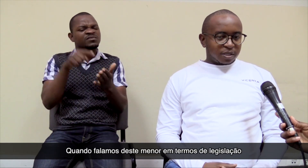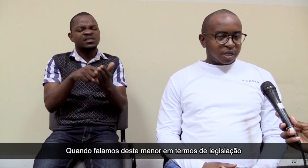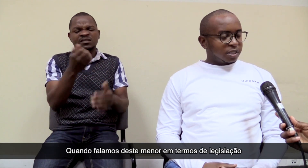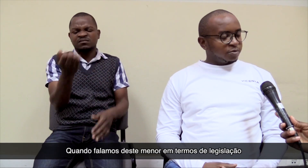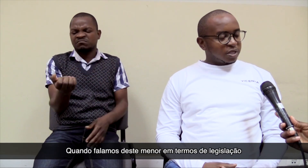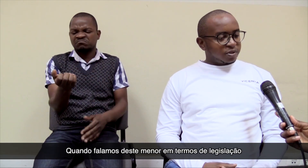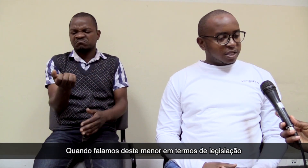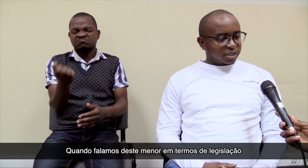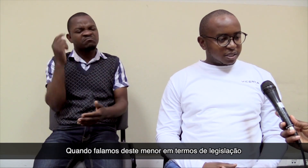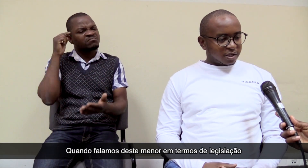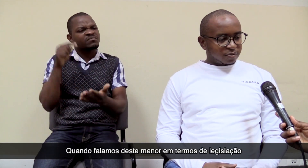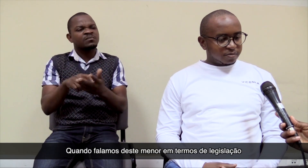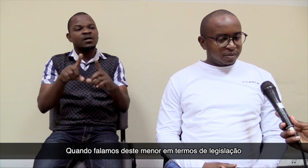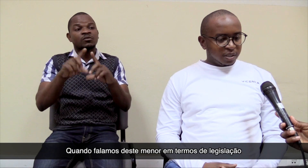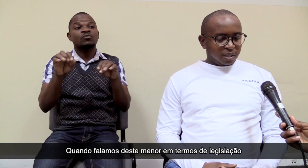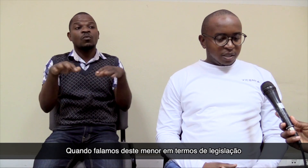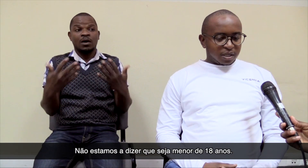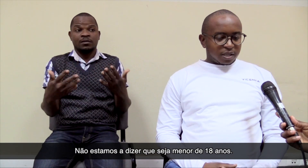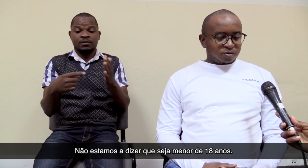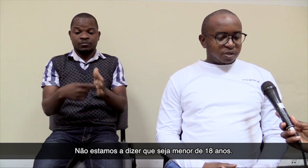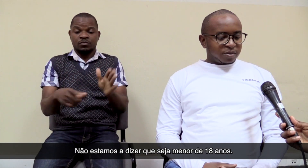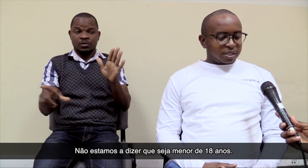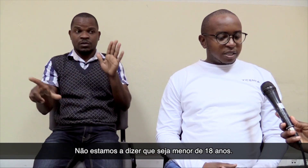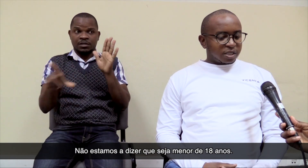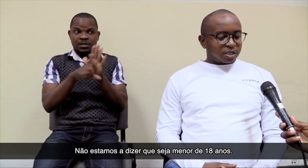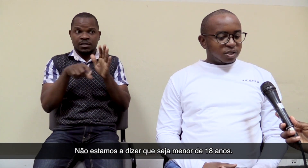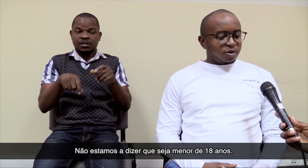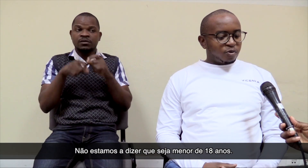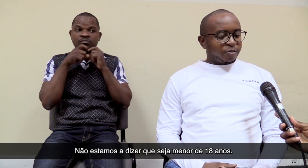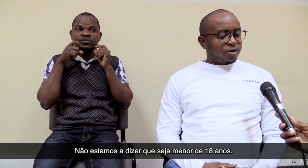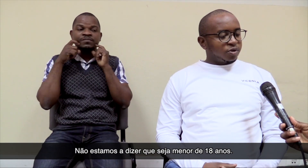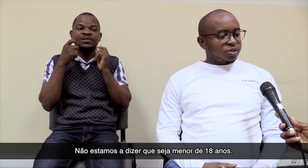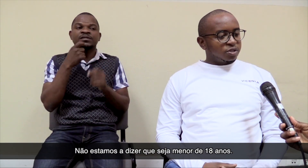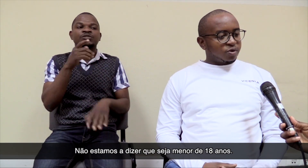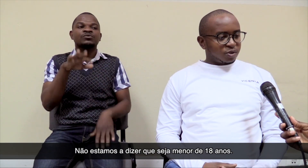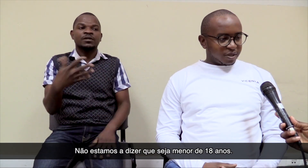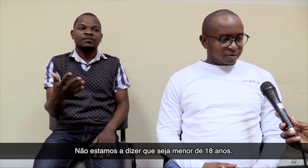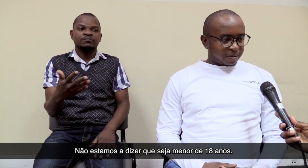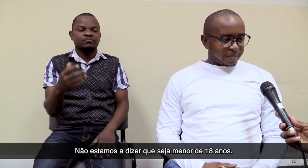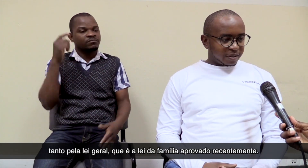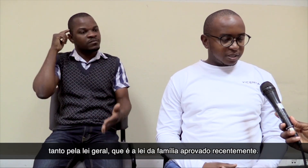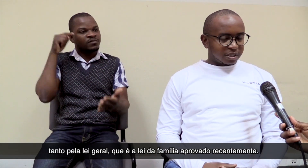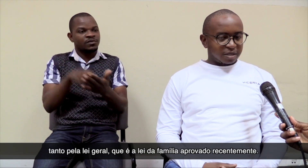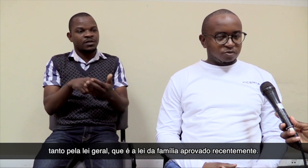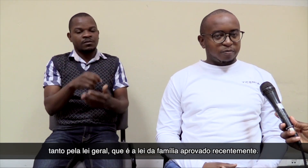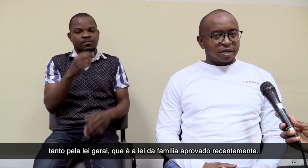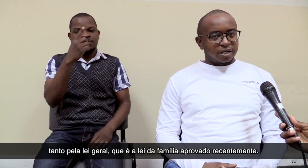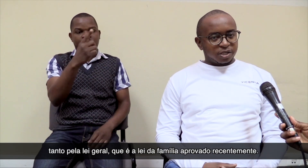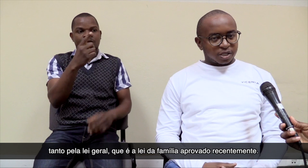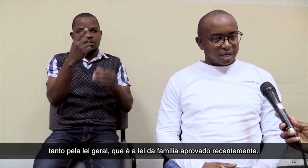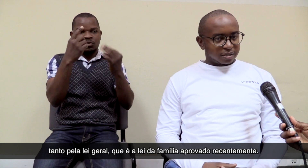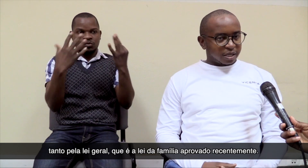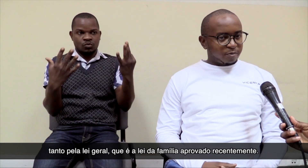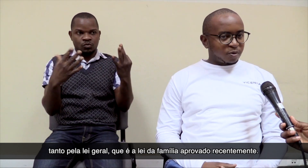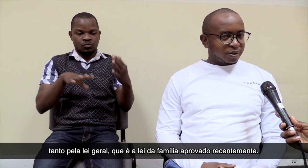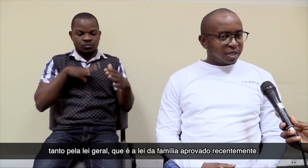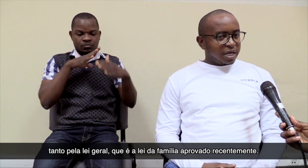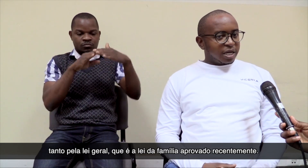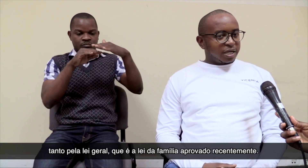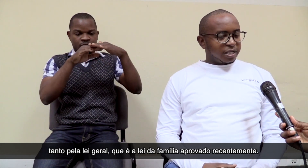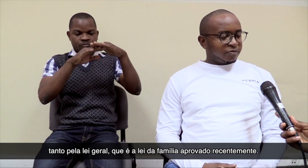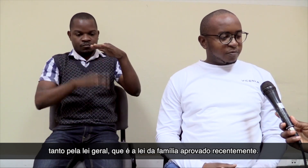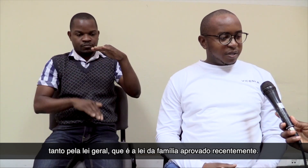da República. Isto é, nós estamos a dizer que é um envolvimento que entre pessoas, que